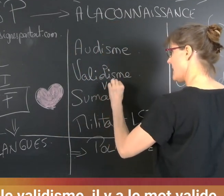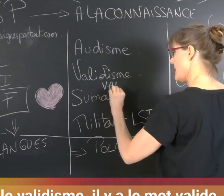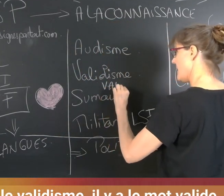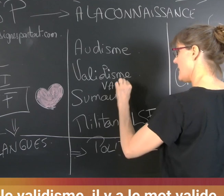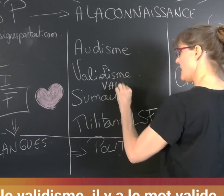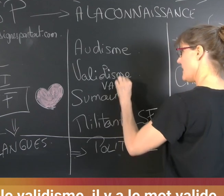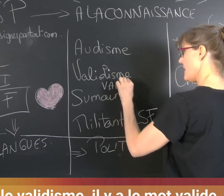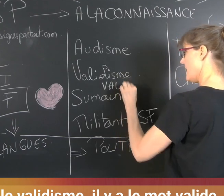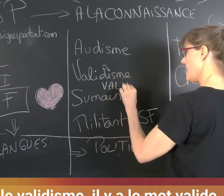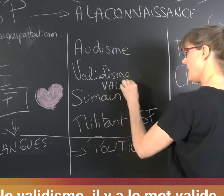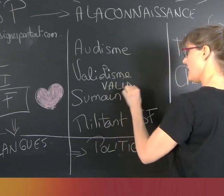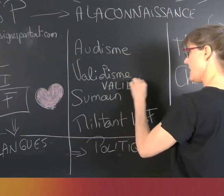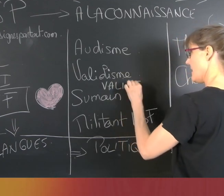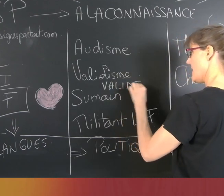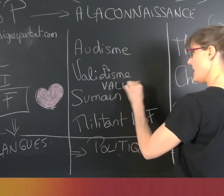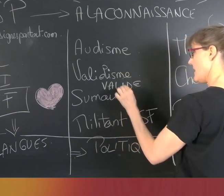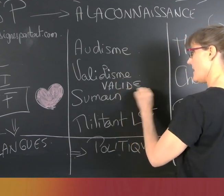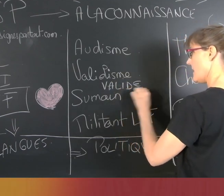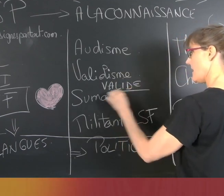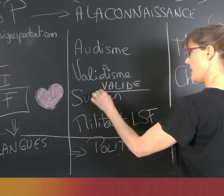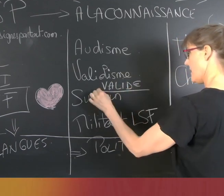Dans le validisme, il y a le mot valide.